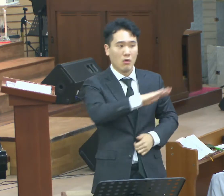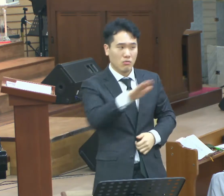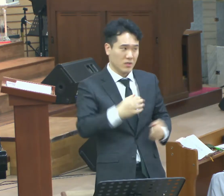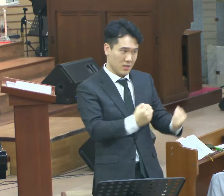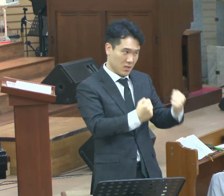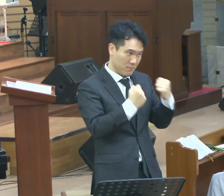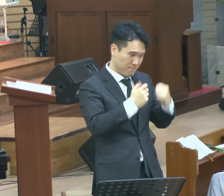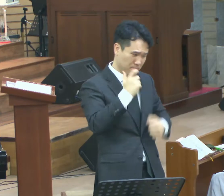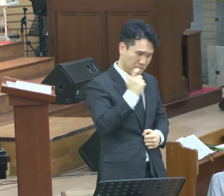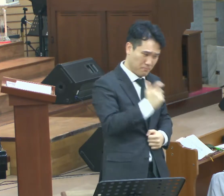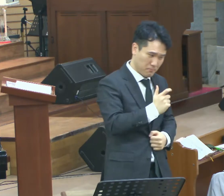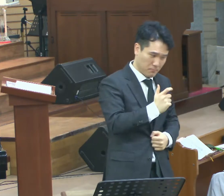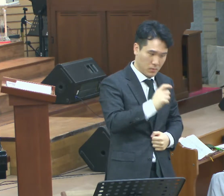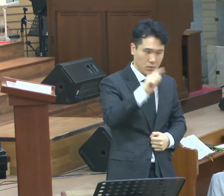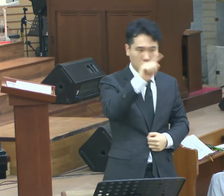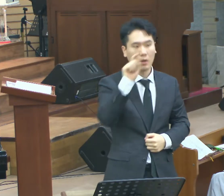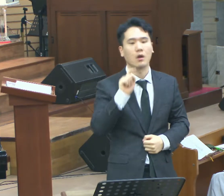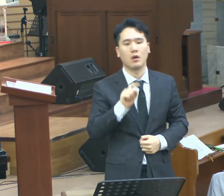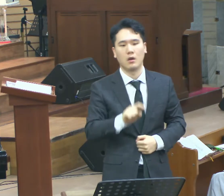거예요.